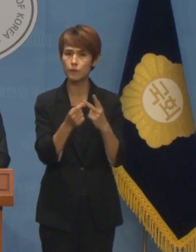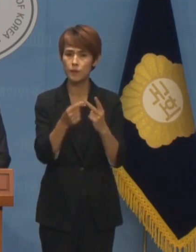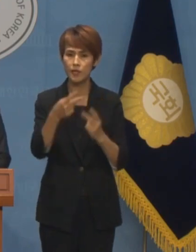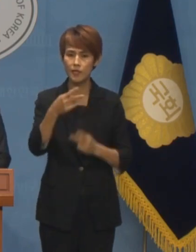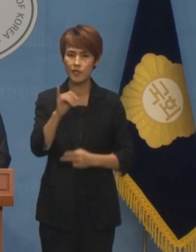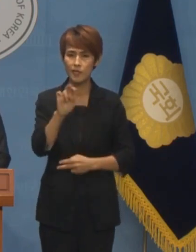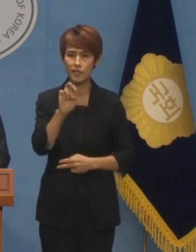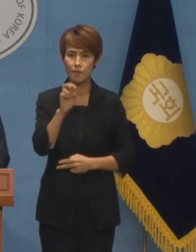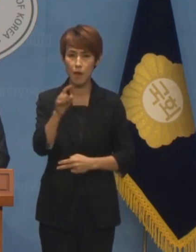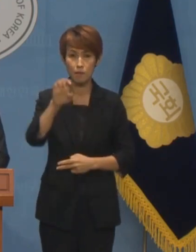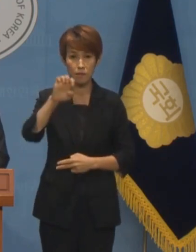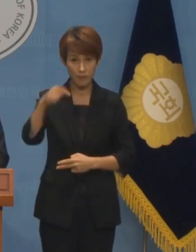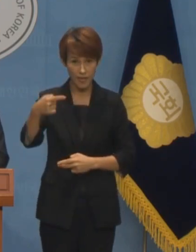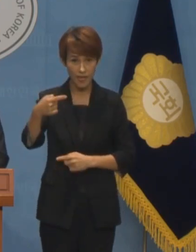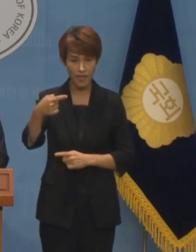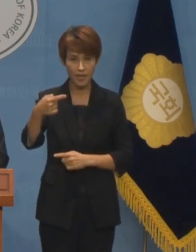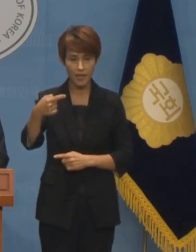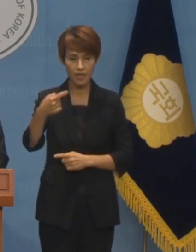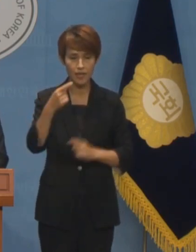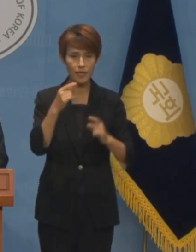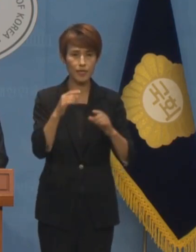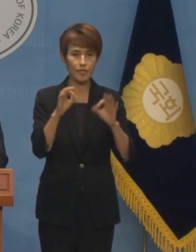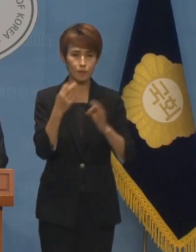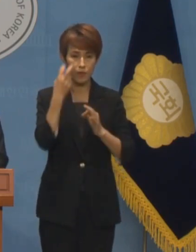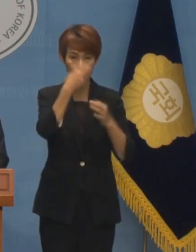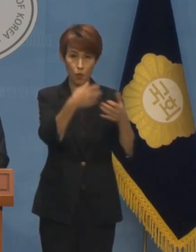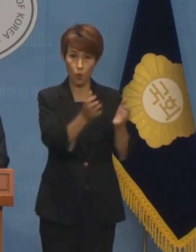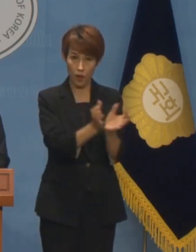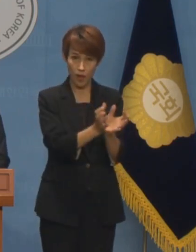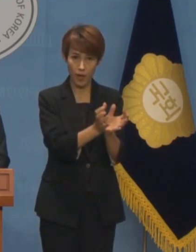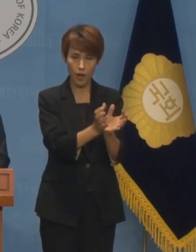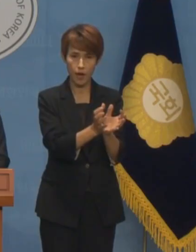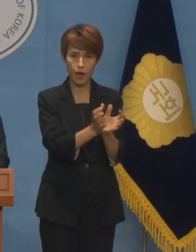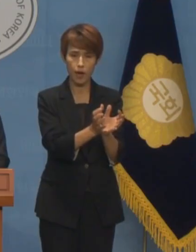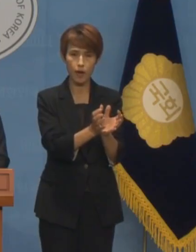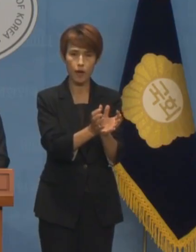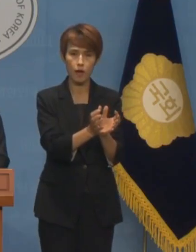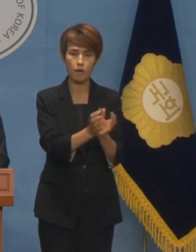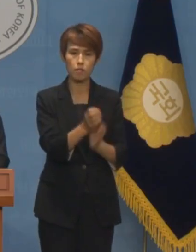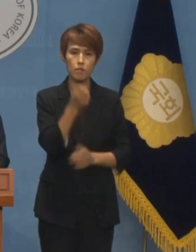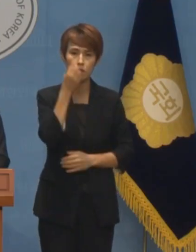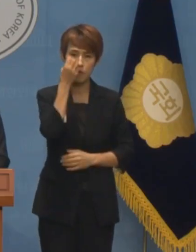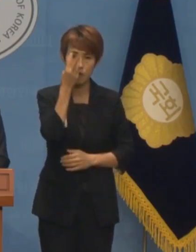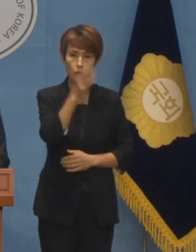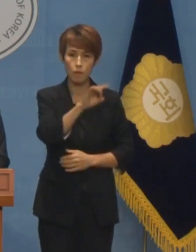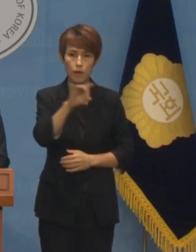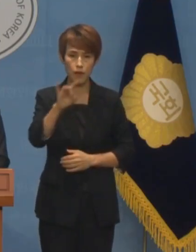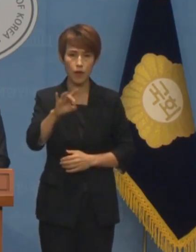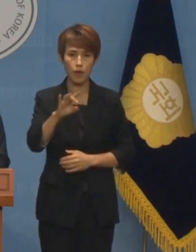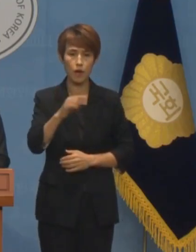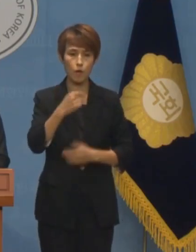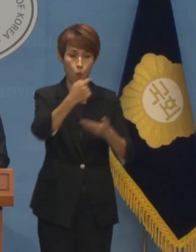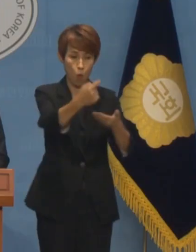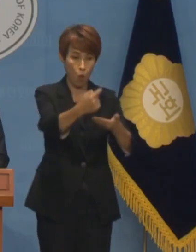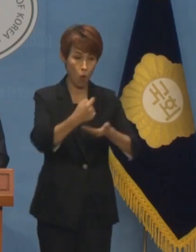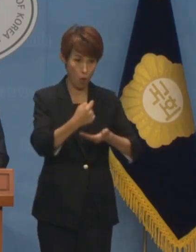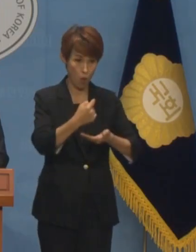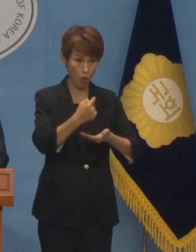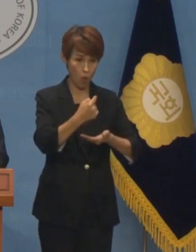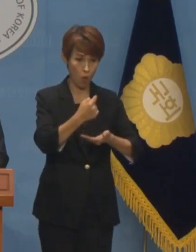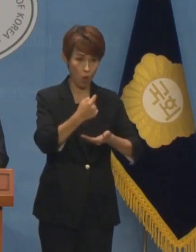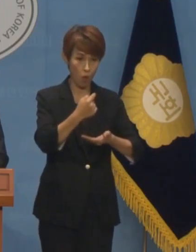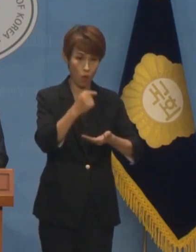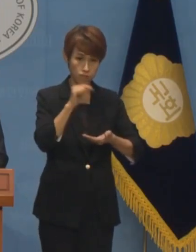TMF가 금감원에다가 매 분기마다 이행실적 보고서를 내면 금감원에서 이것에